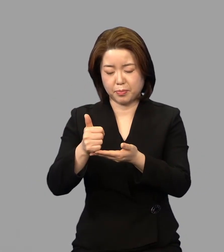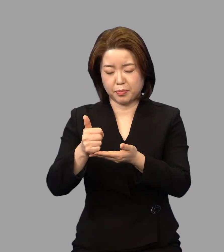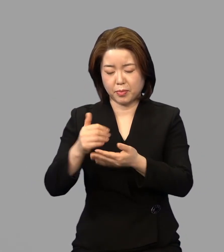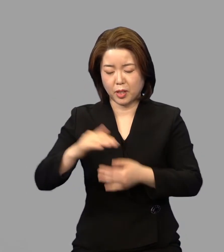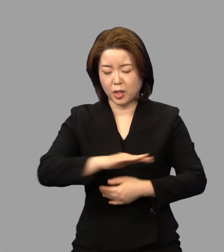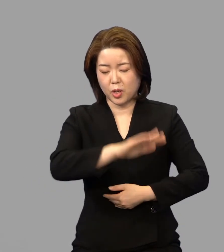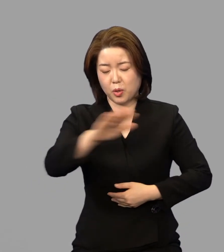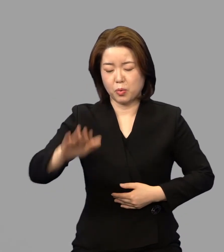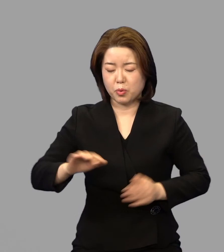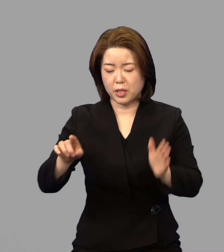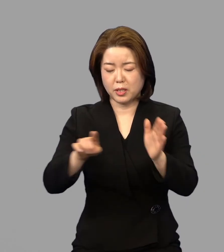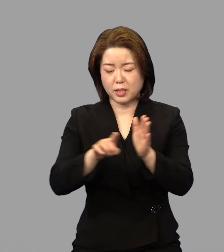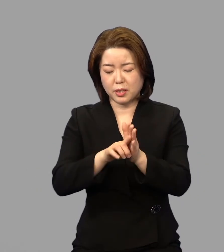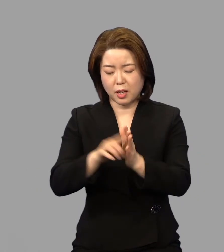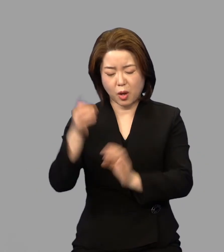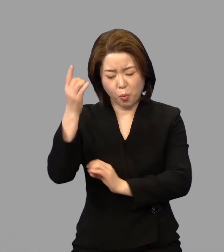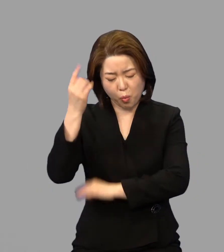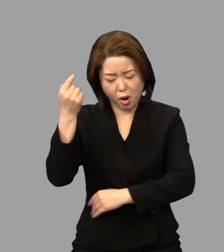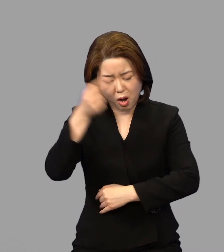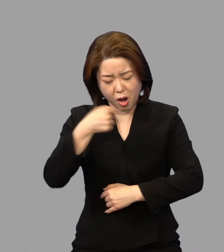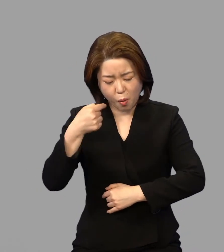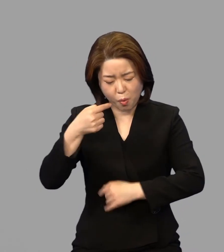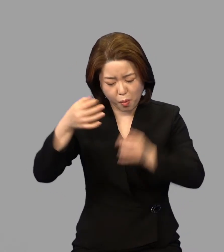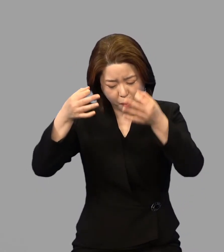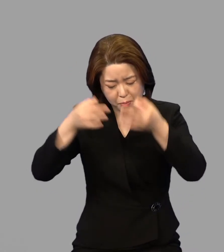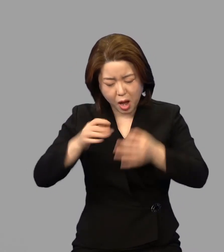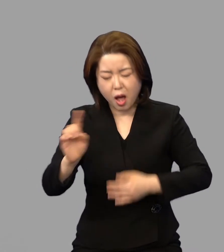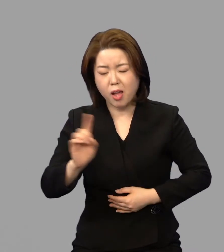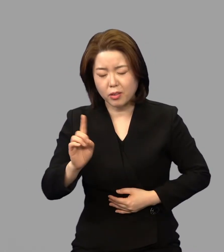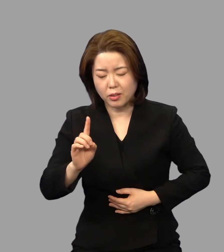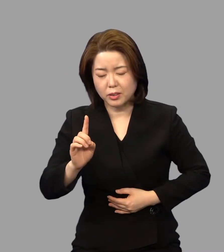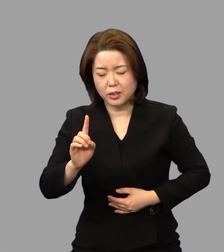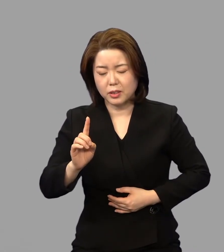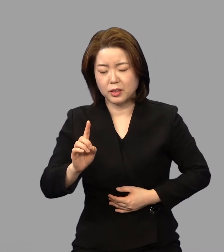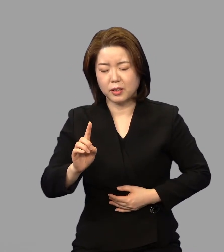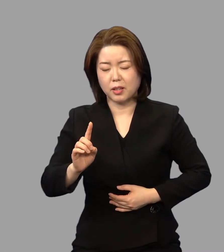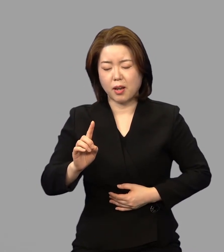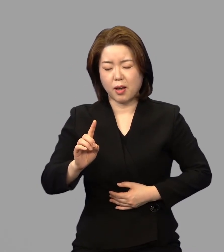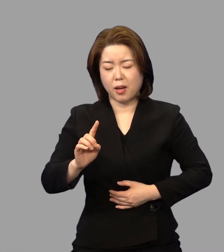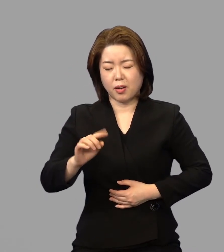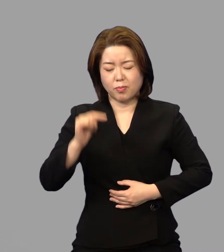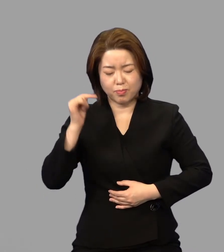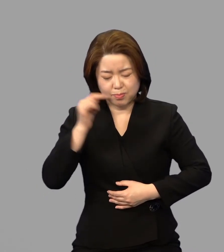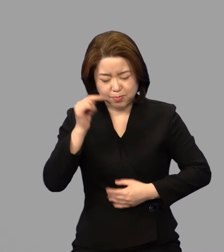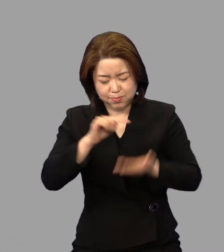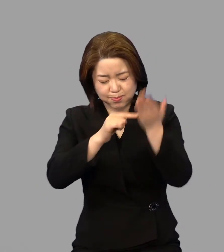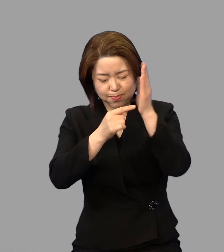우리의 신앙의 민낯이 어떤지 너무 적나라하게 드러나서